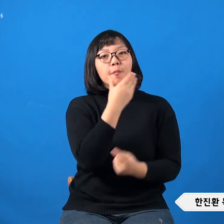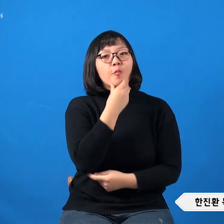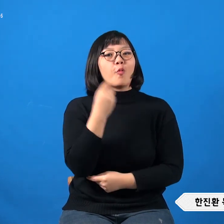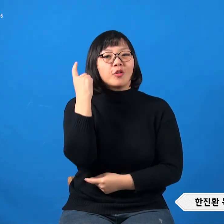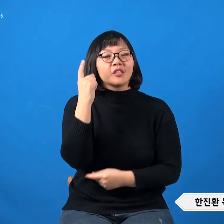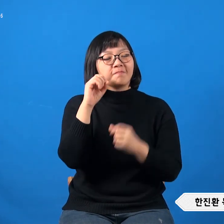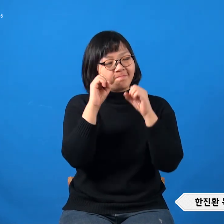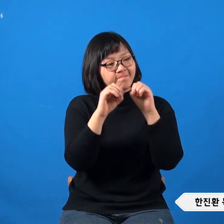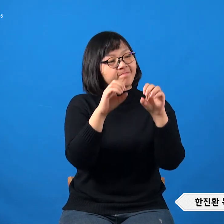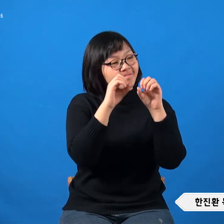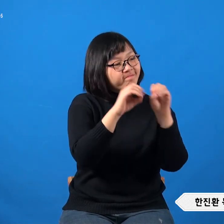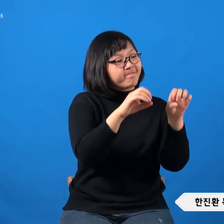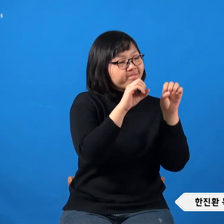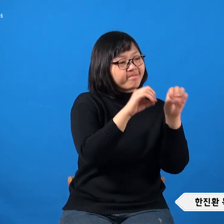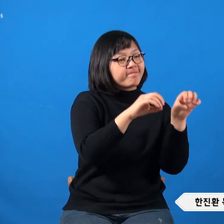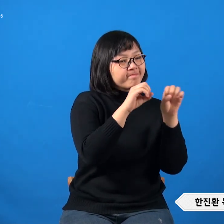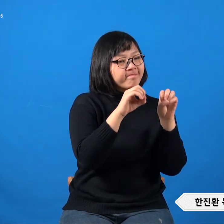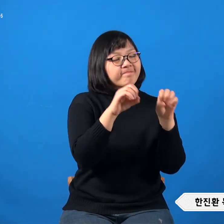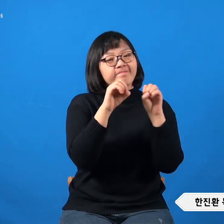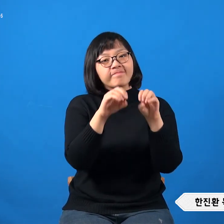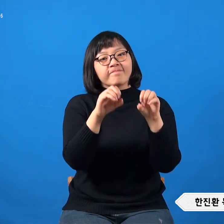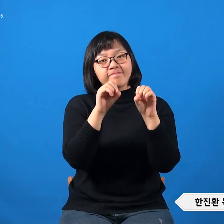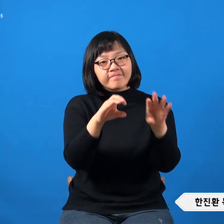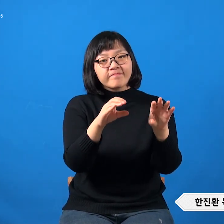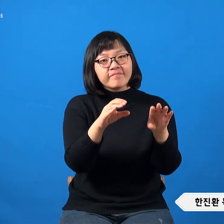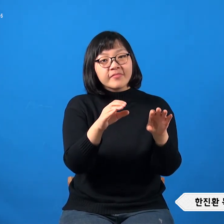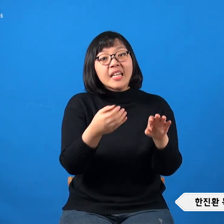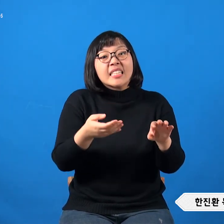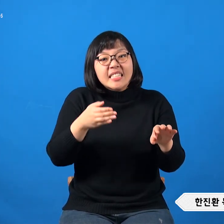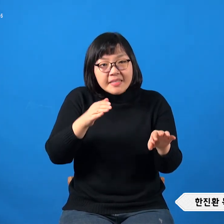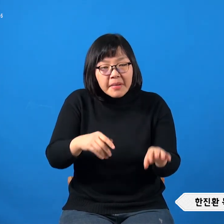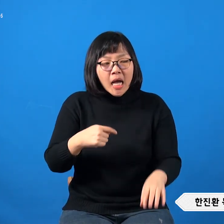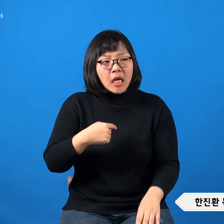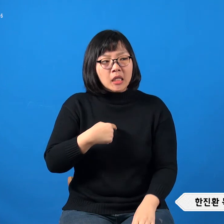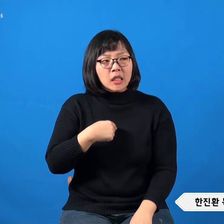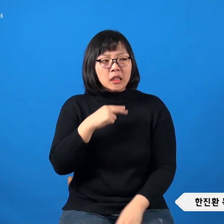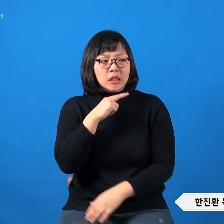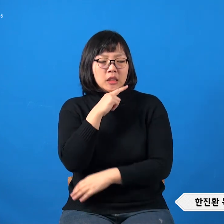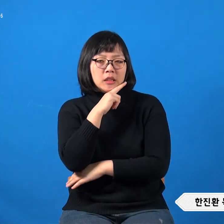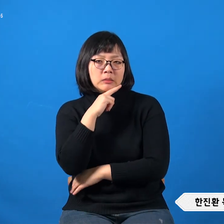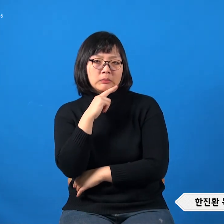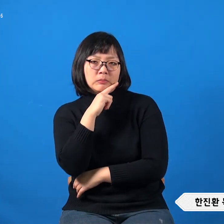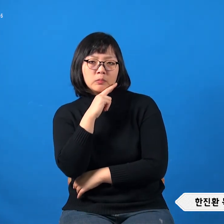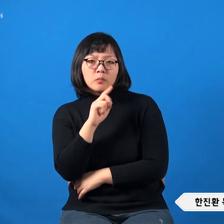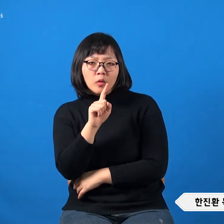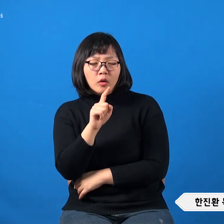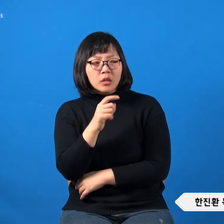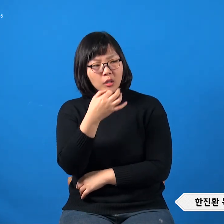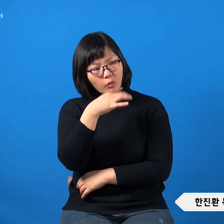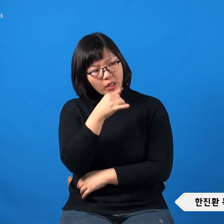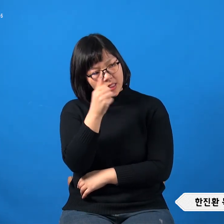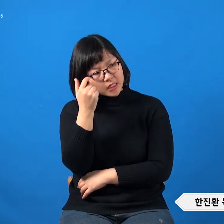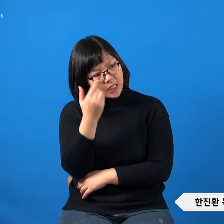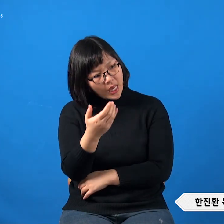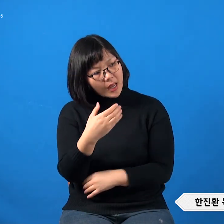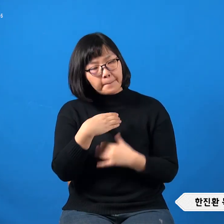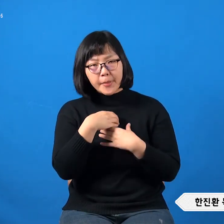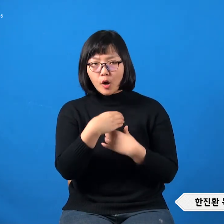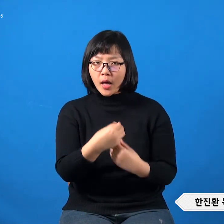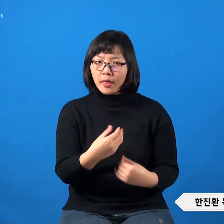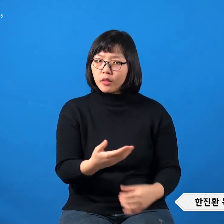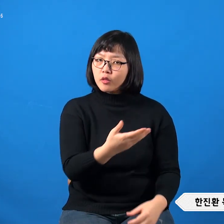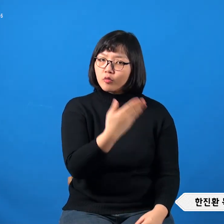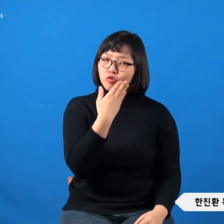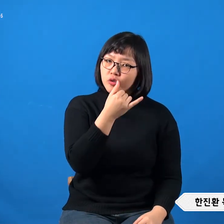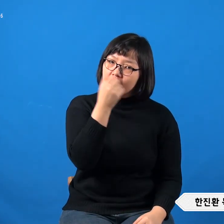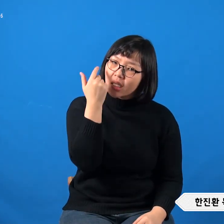전하면서도 이게 정말 저런 혹독한 가정에 무슨 효과가 있을까 생각을 했는데 말씀이